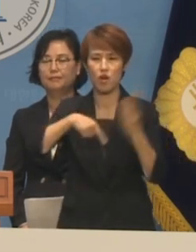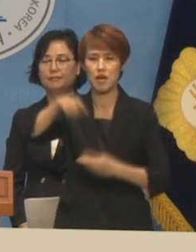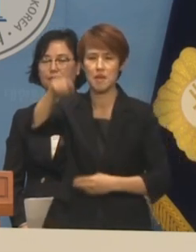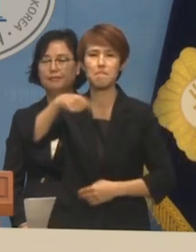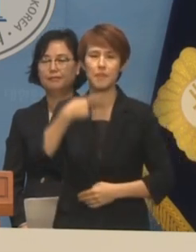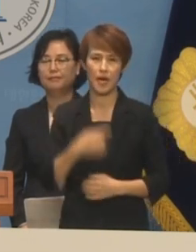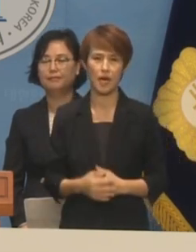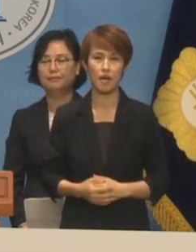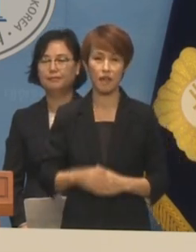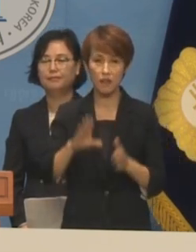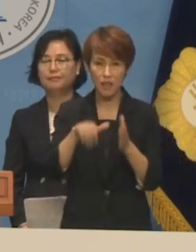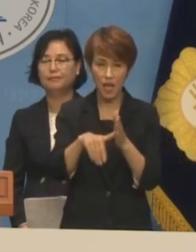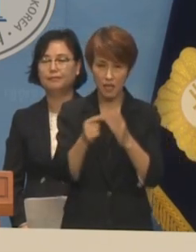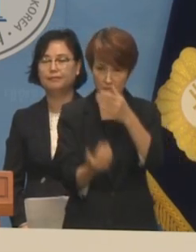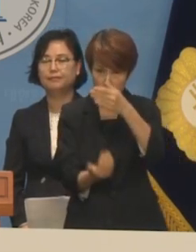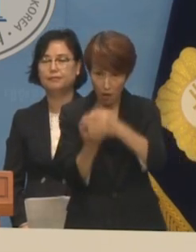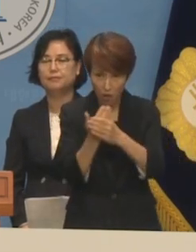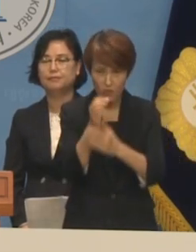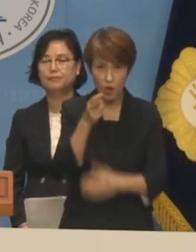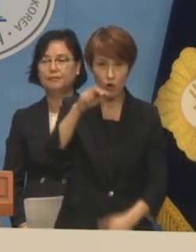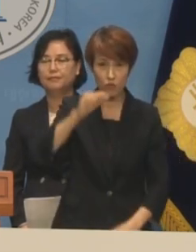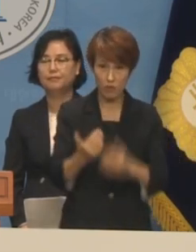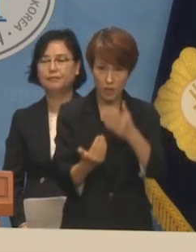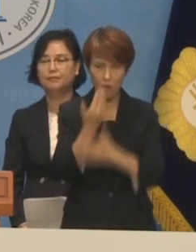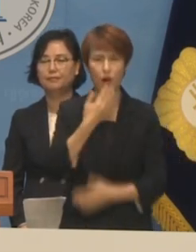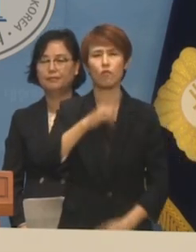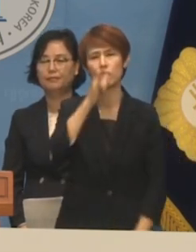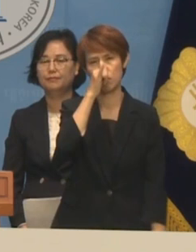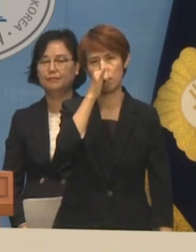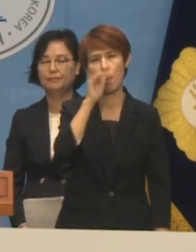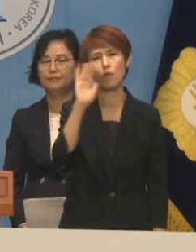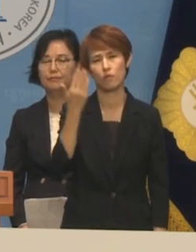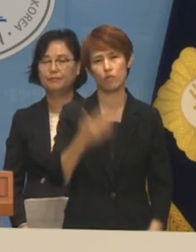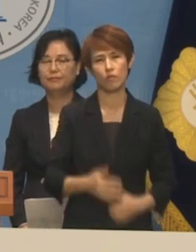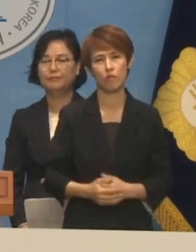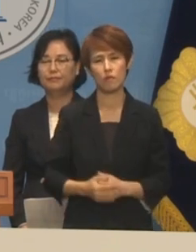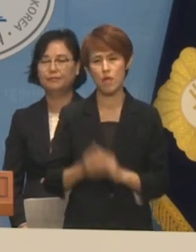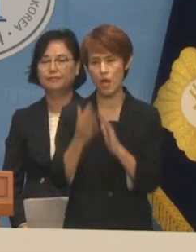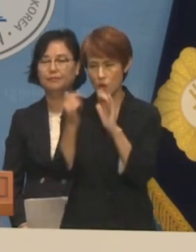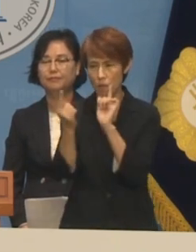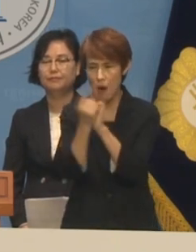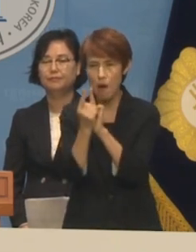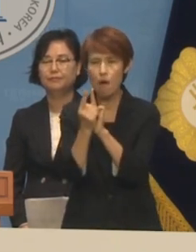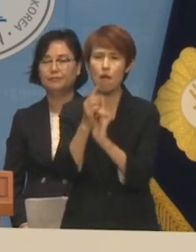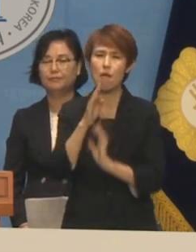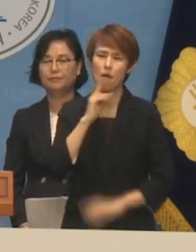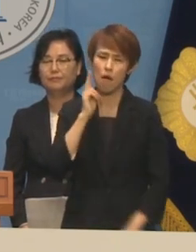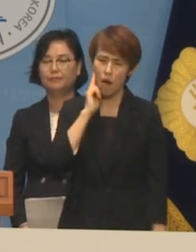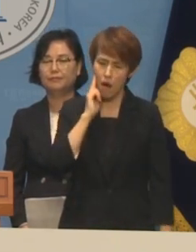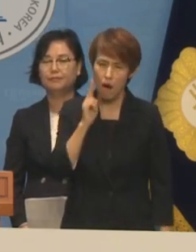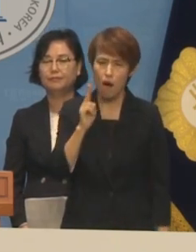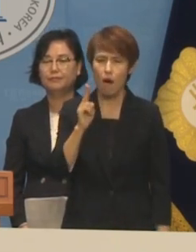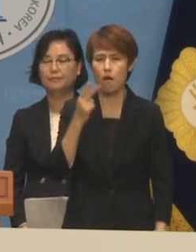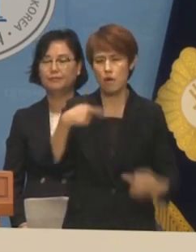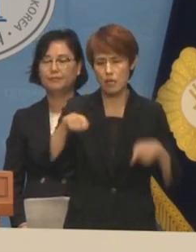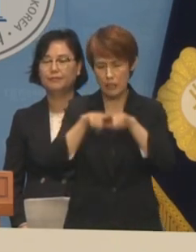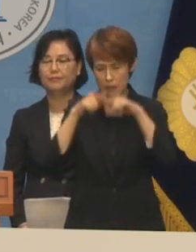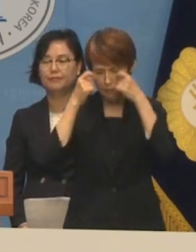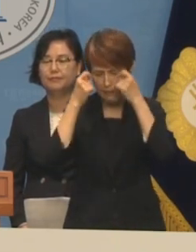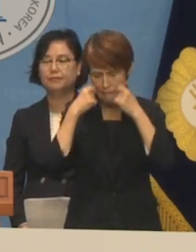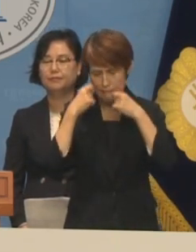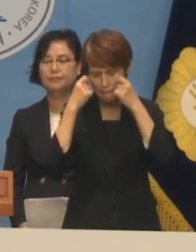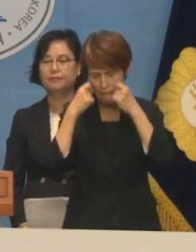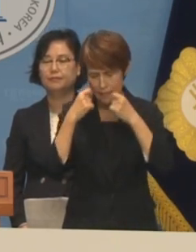여순 사건에 대해서 자세히 알게 되었고 유가족분들을 뵙고 이 참담한 현실에 함께 눈물을 흘렸습니다.